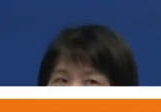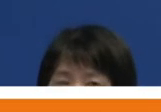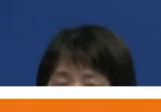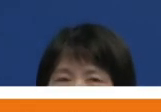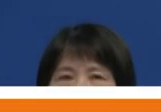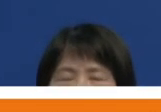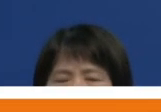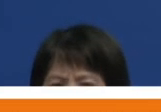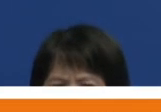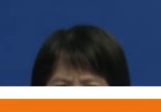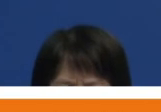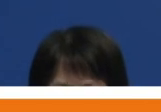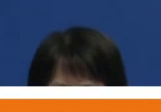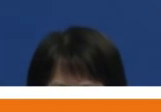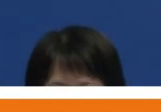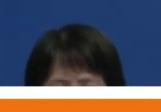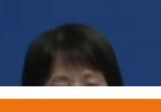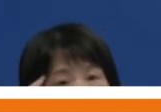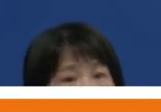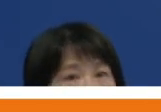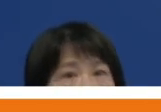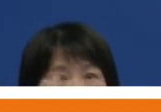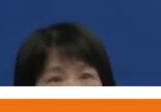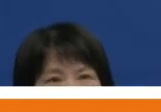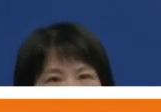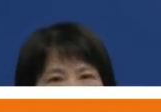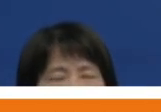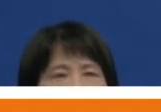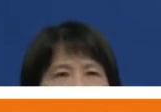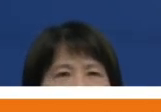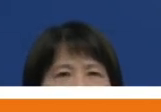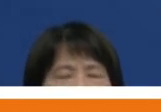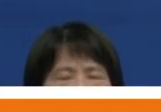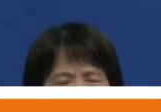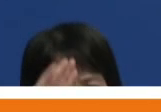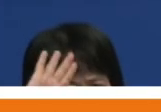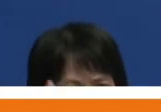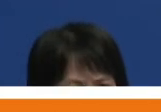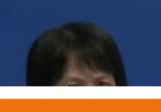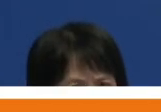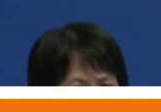方都当作它是危险区，当作污染区，当作红